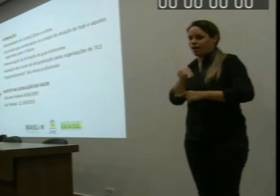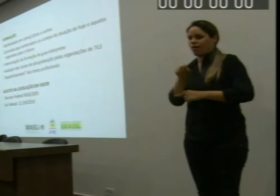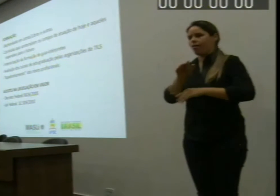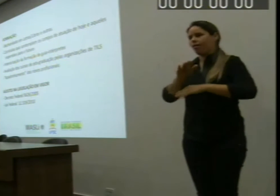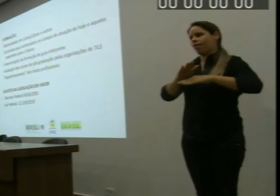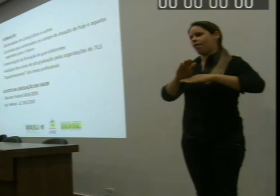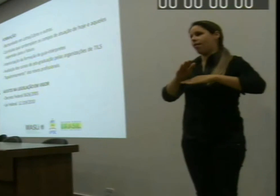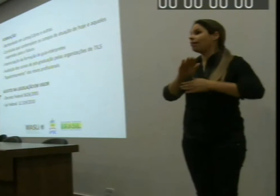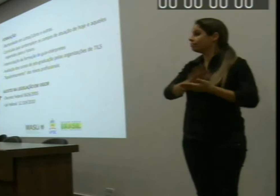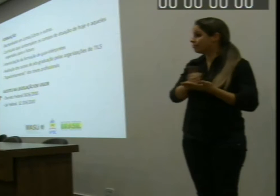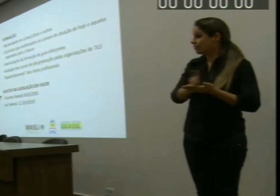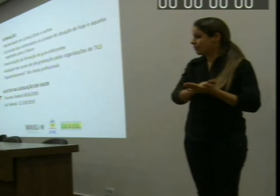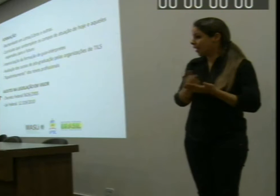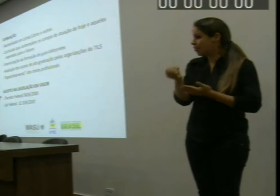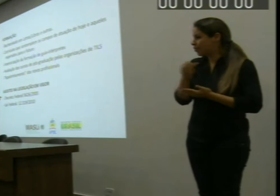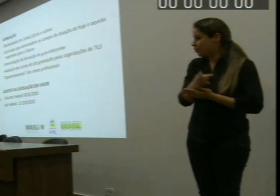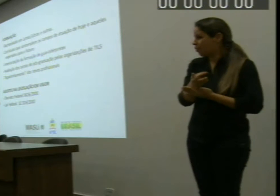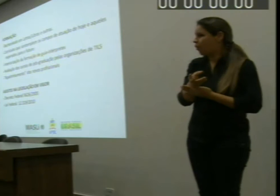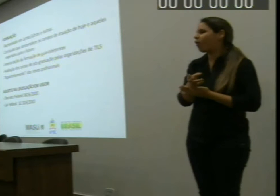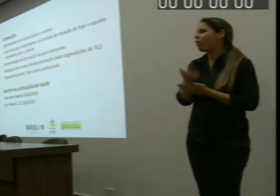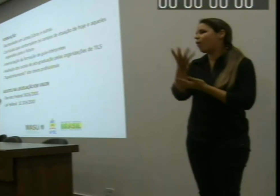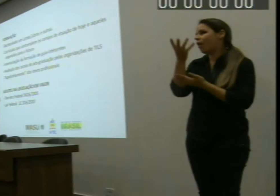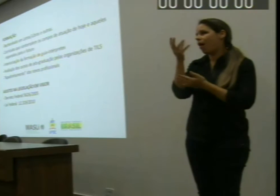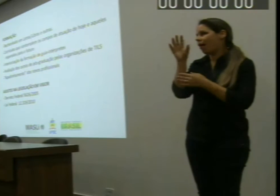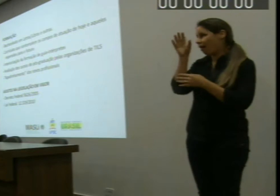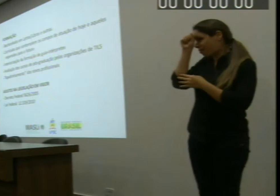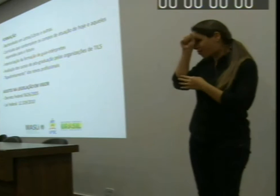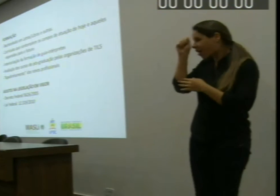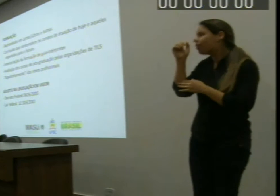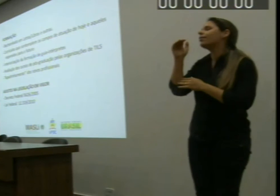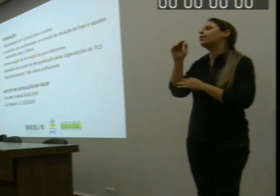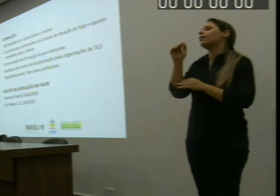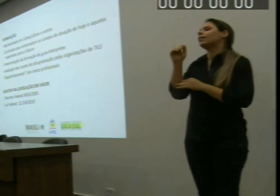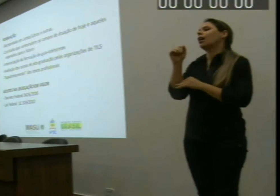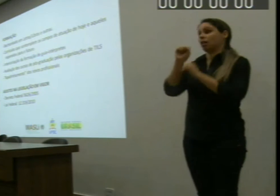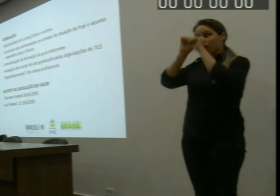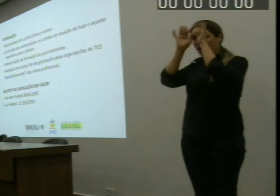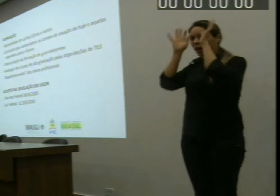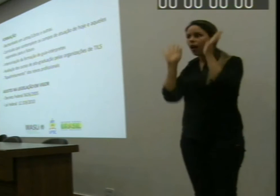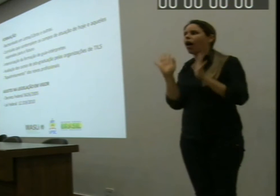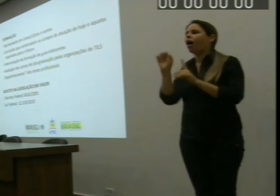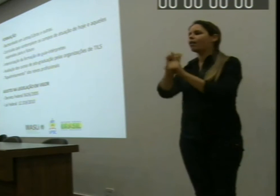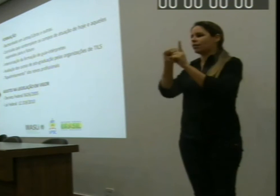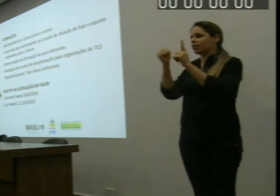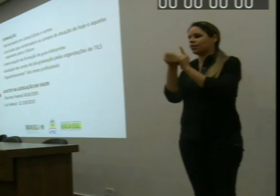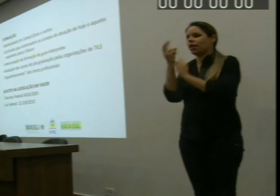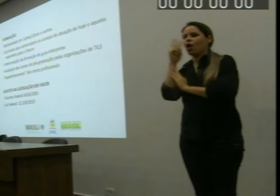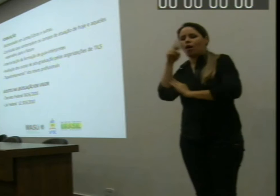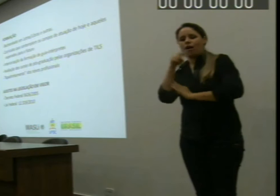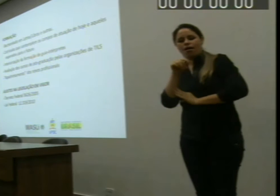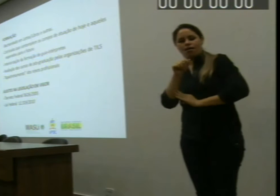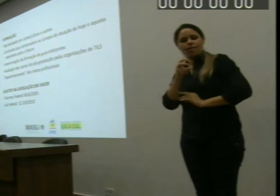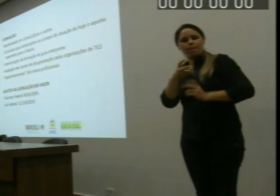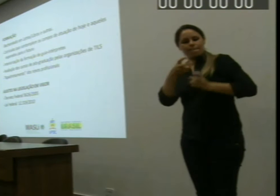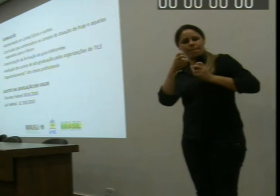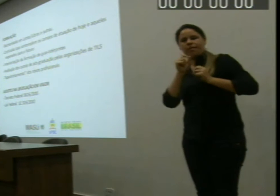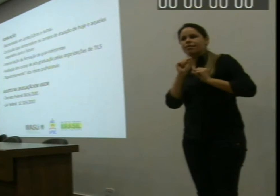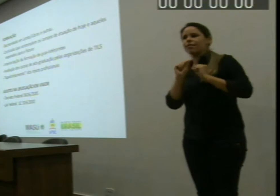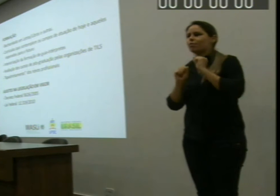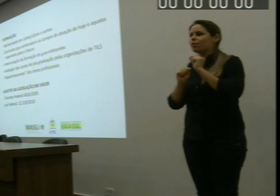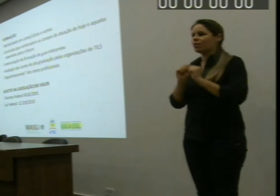intérprete ainda que ele esteja lá interpretando mas ele é um aprendiz então a gente está o que a gente tá fazendo com ele colocando ele lá